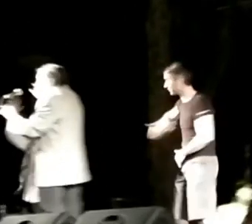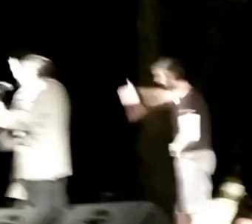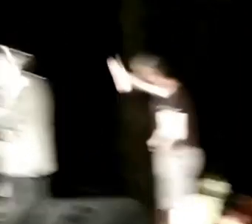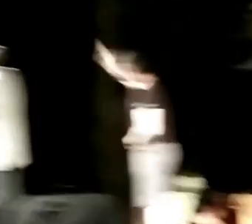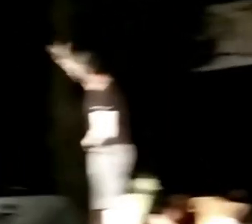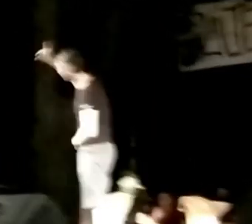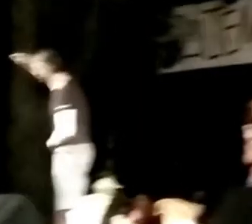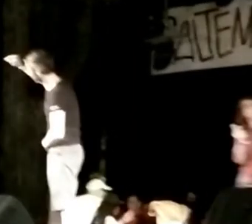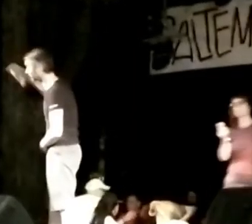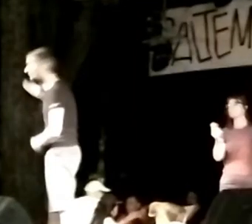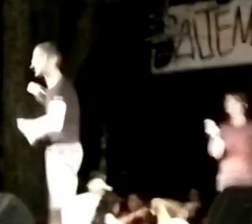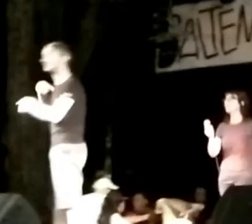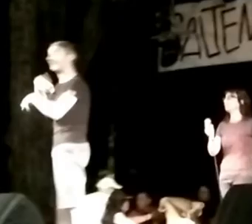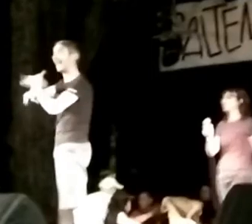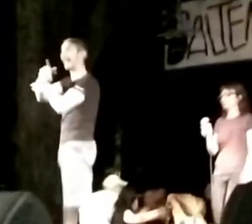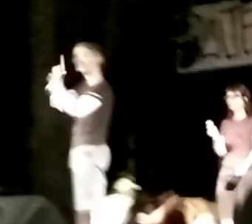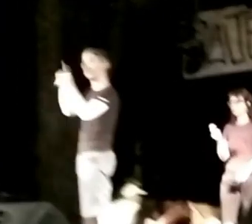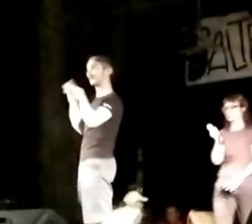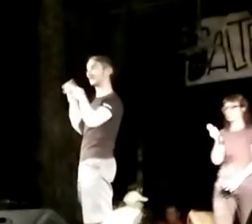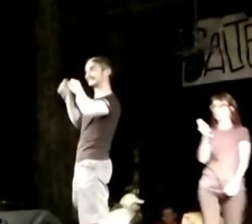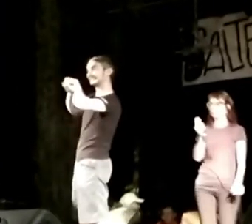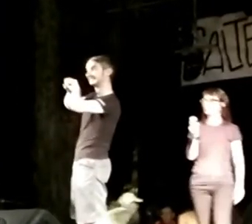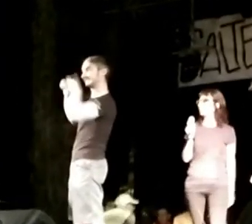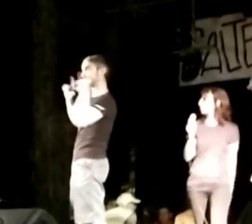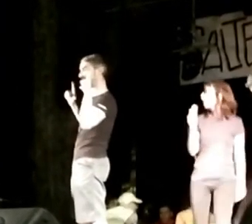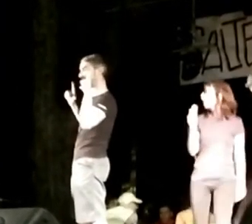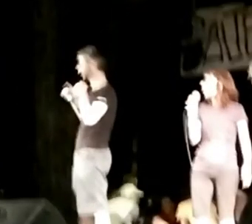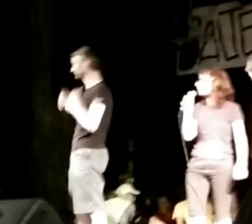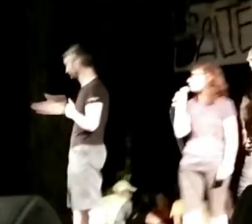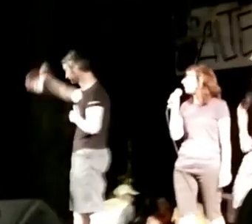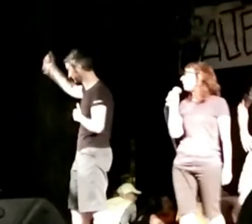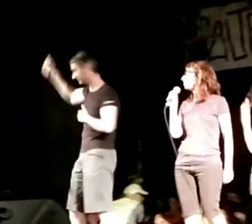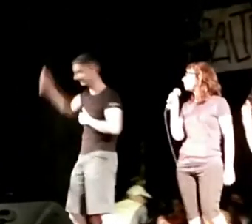Ens veiem fent-nos fotos pels carrers. Vinga, fins ara.